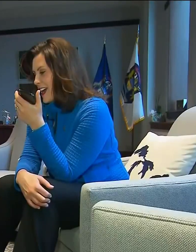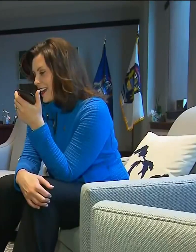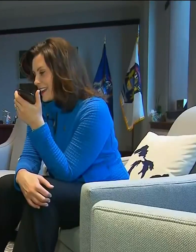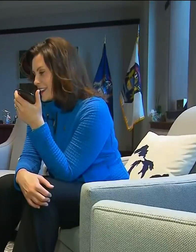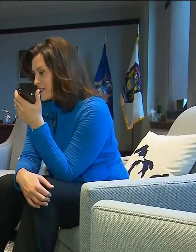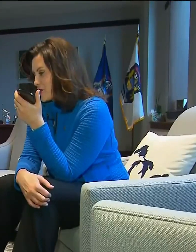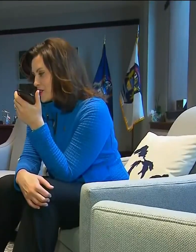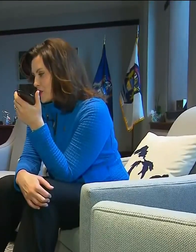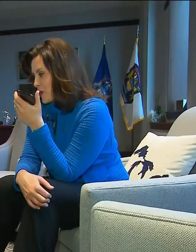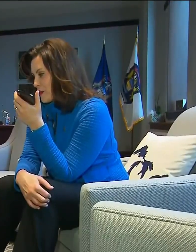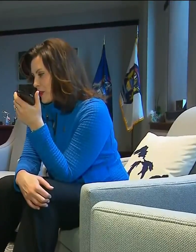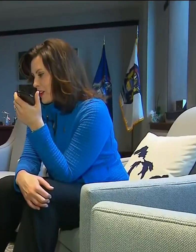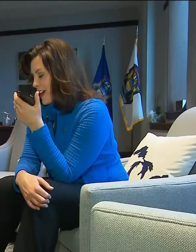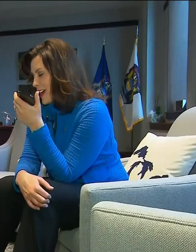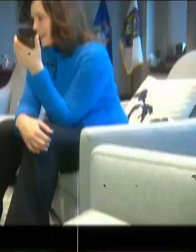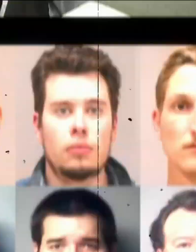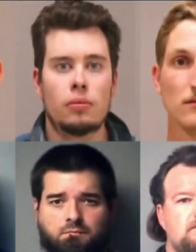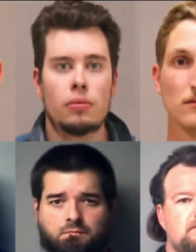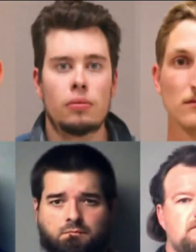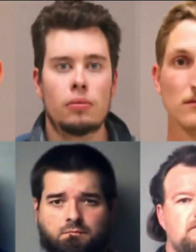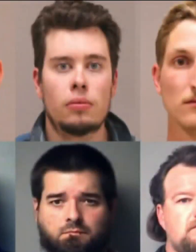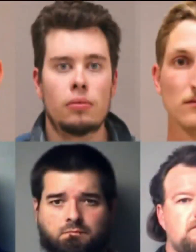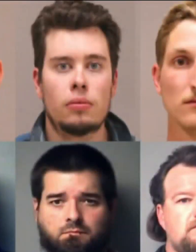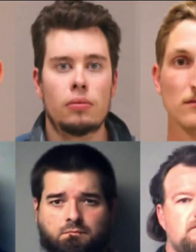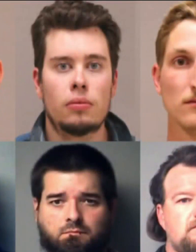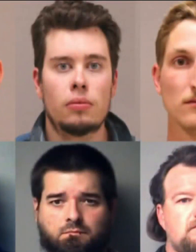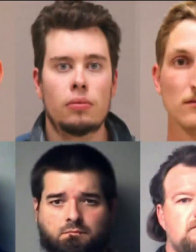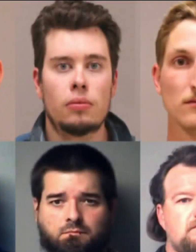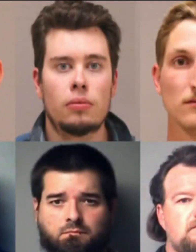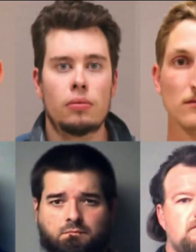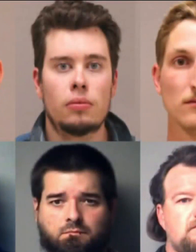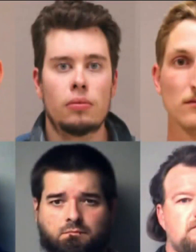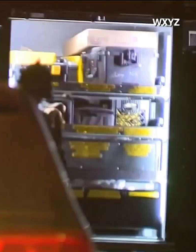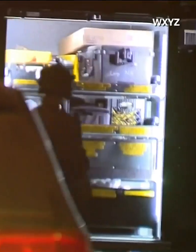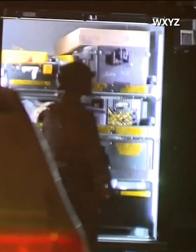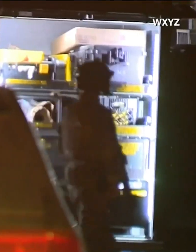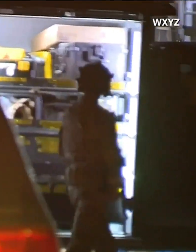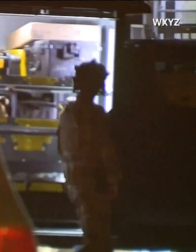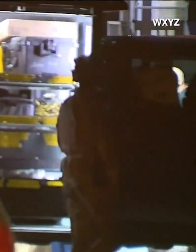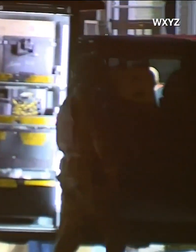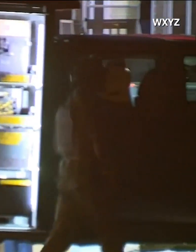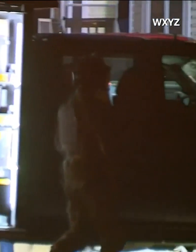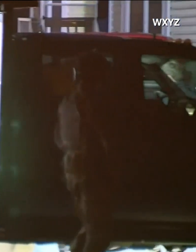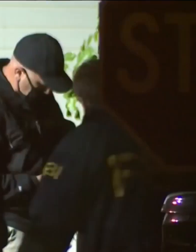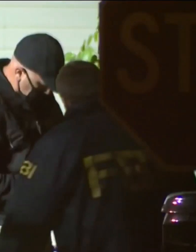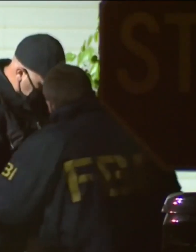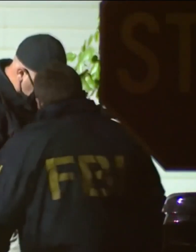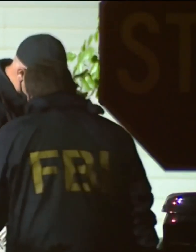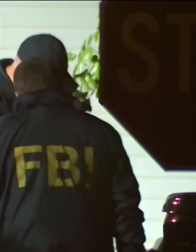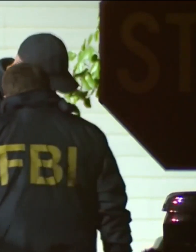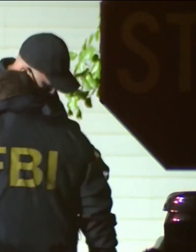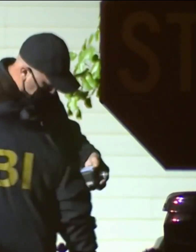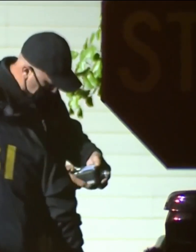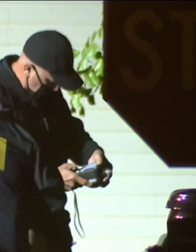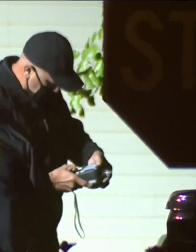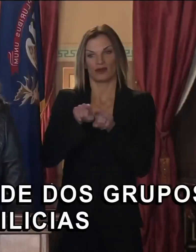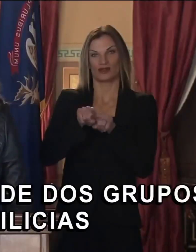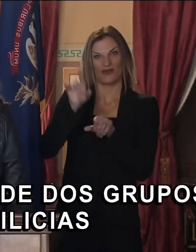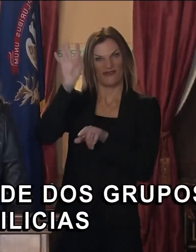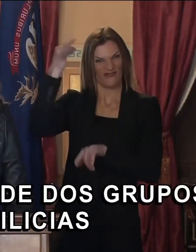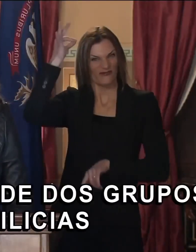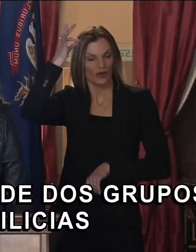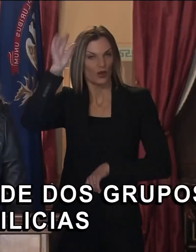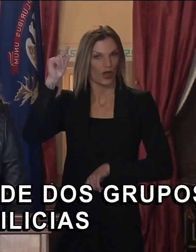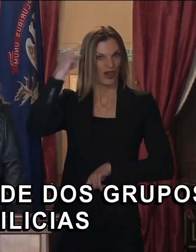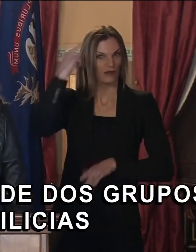Estas fueron las declaraciones de la gobernadora a raíz de que varios hombres están en custodia porque supuestamente intentarían secuestrarla.